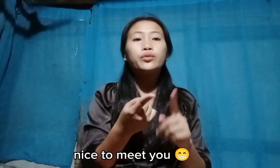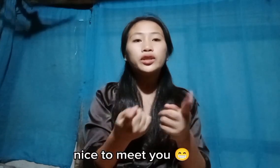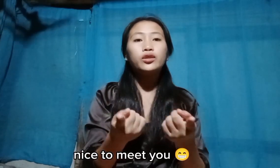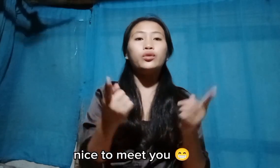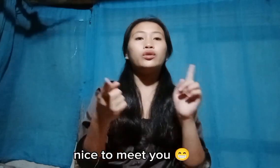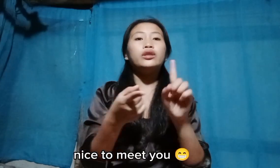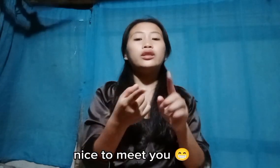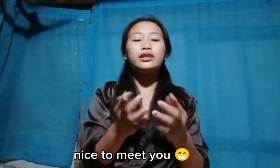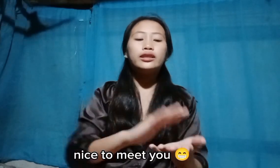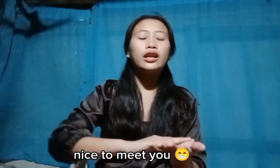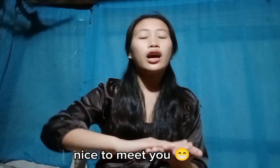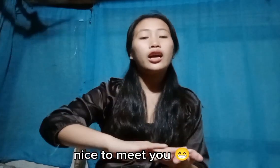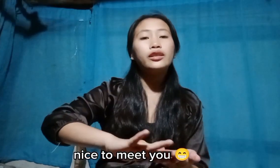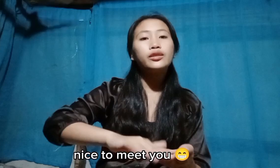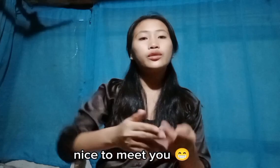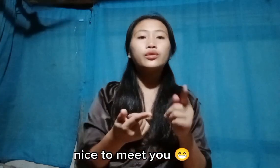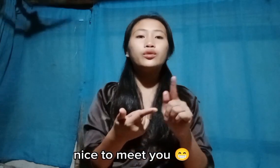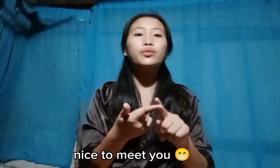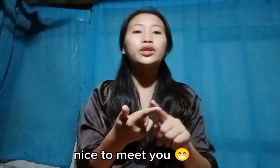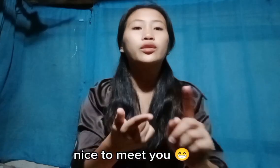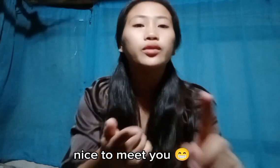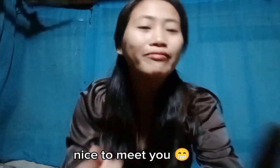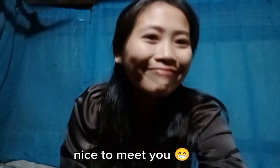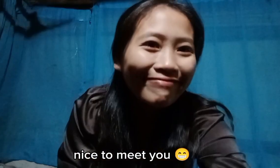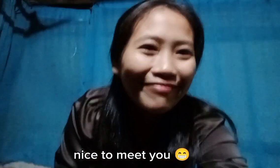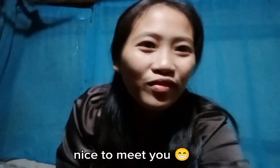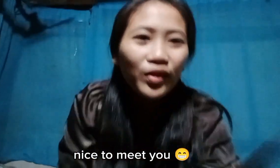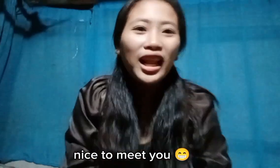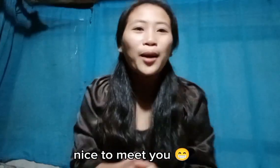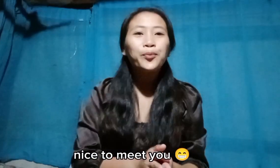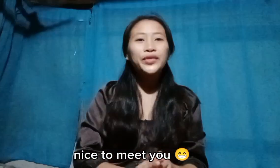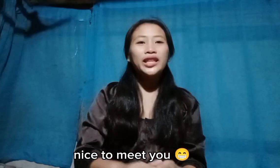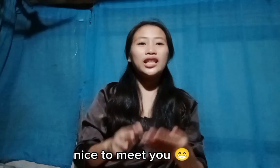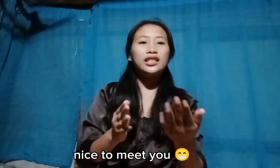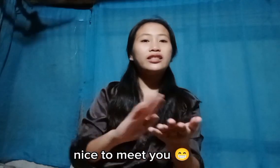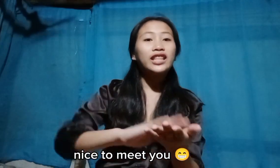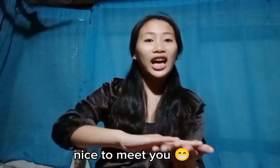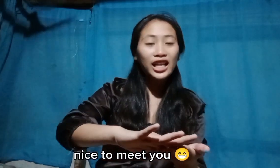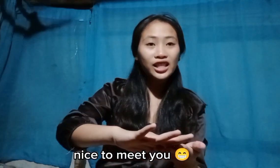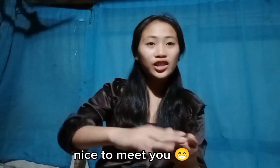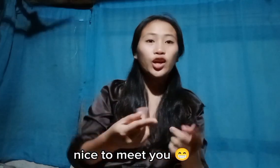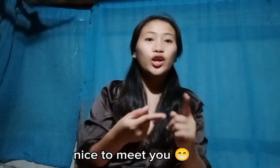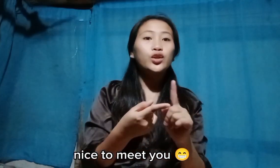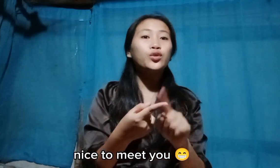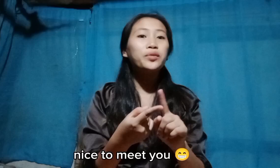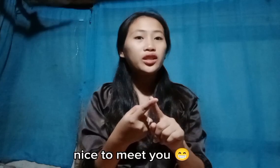meet you. Nice to meet you. Lang, nice to meet